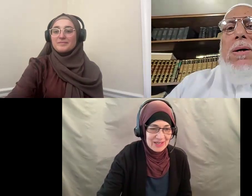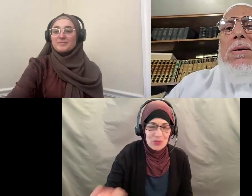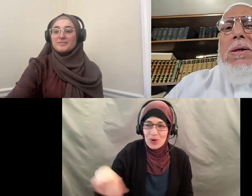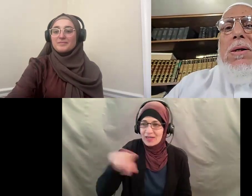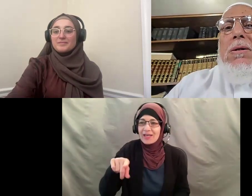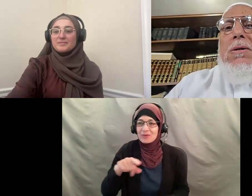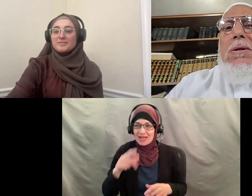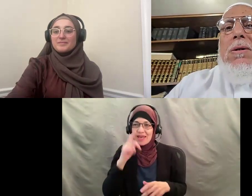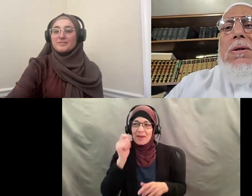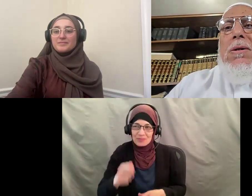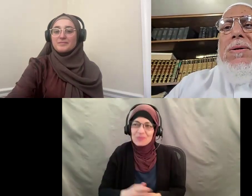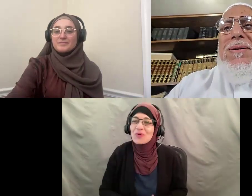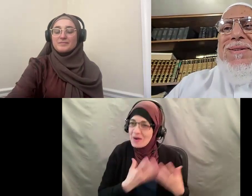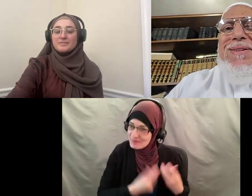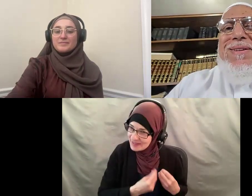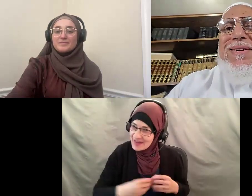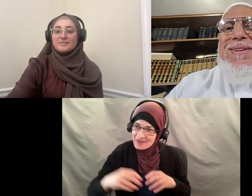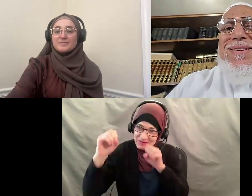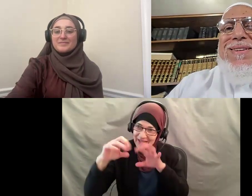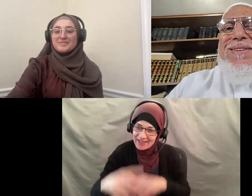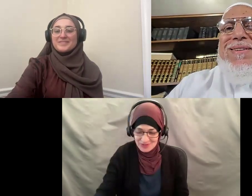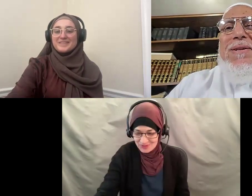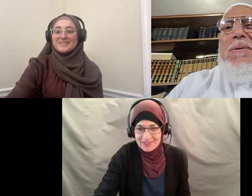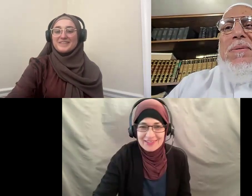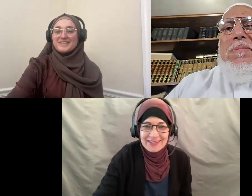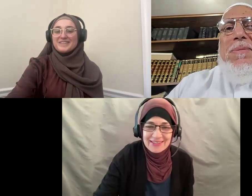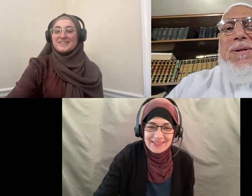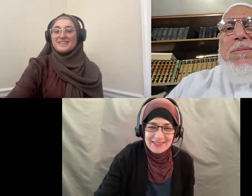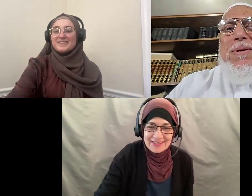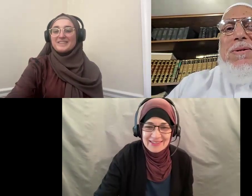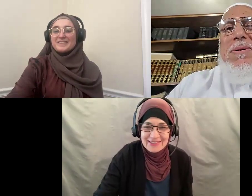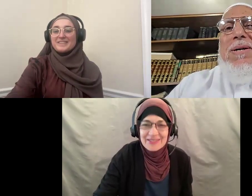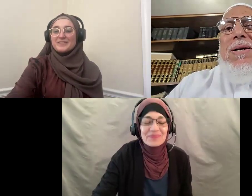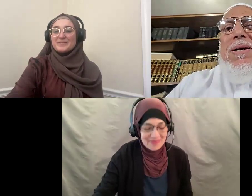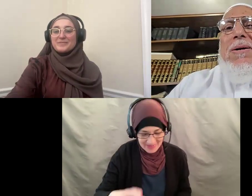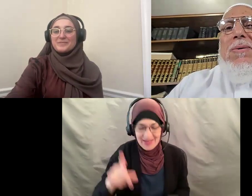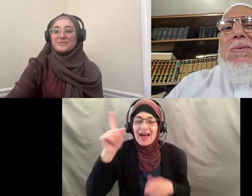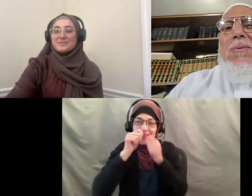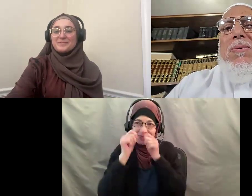We are وعليكم السلام ورحمة الله وبركاته. May Allah bless you.